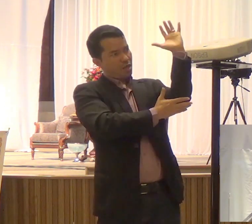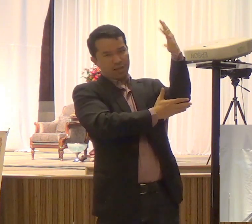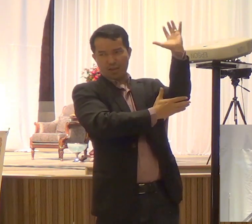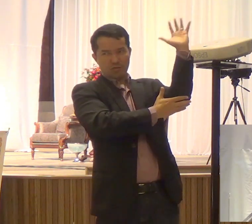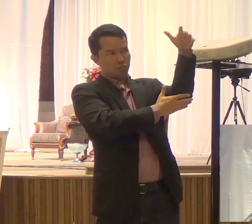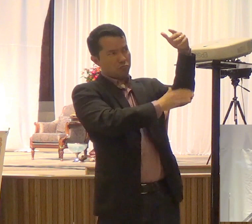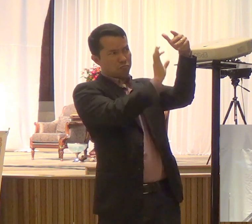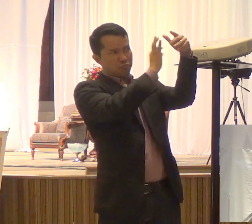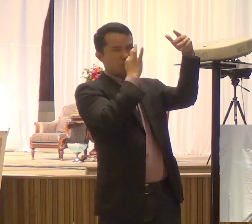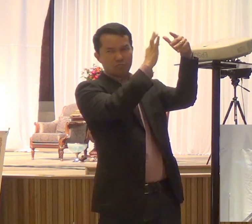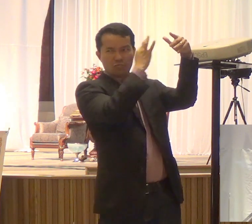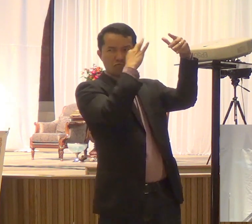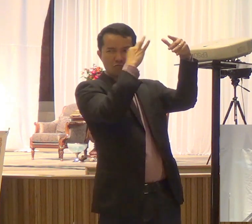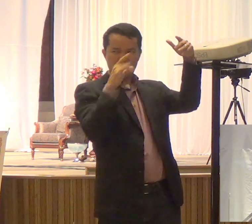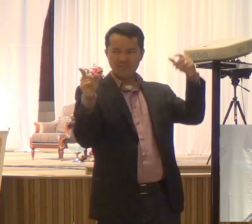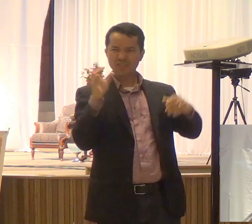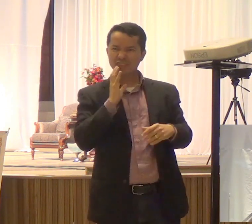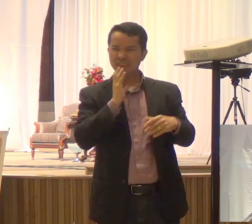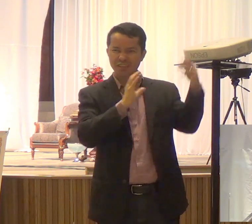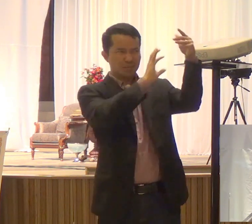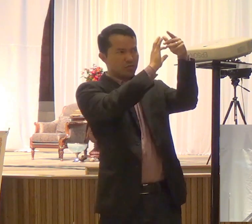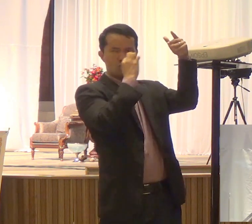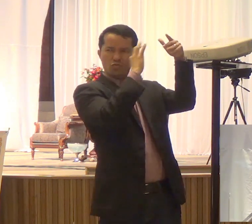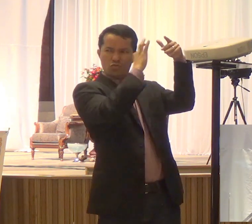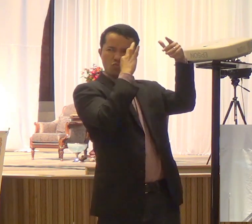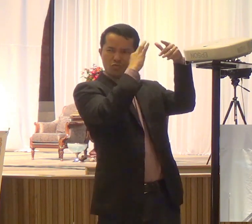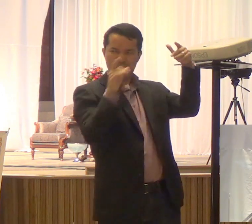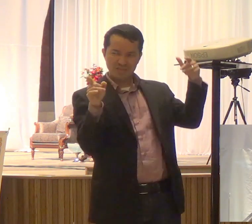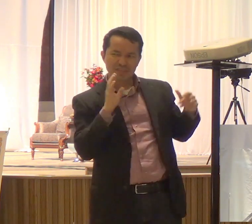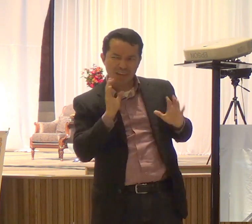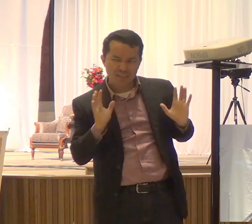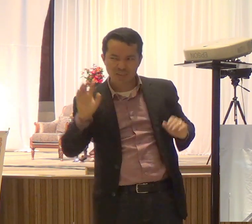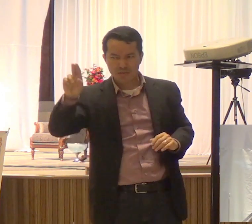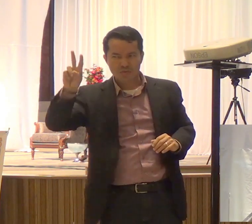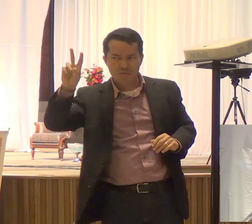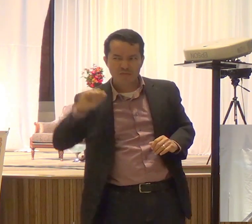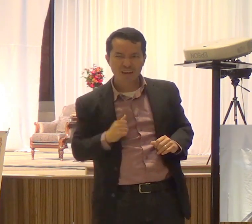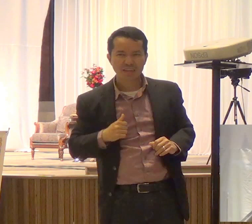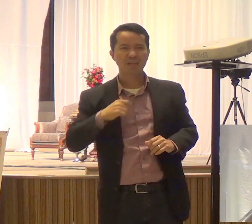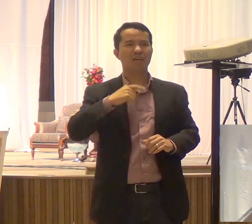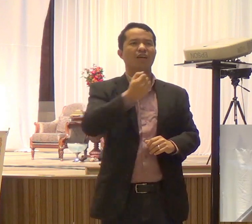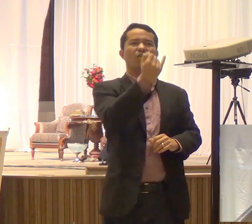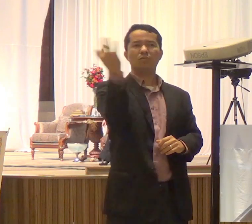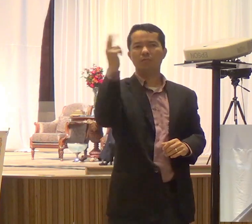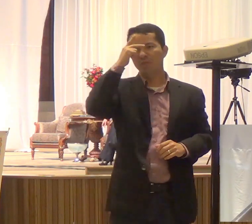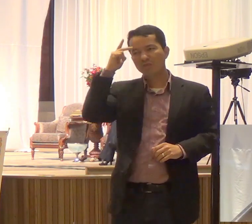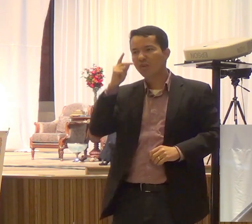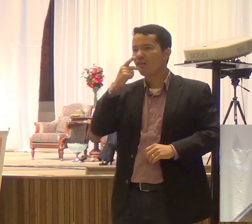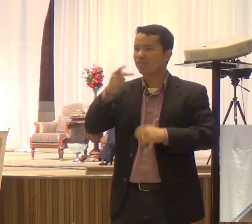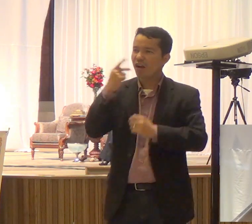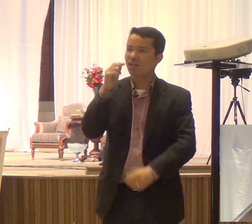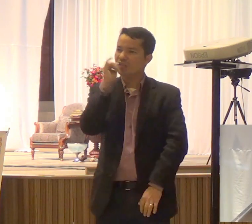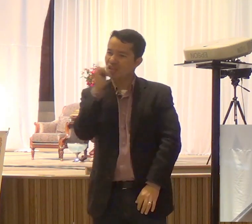videira. Quem sabe o que é uma videira? Videira é a planta da uva, não é? alguns chamam de parreira, né? A italianada